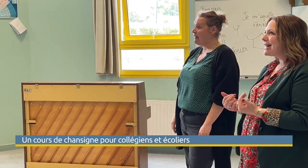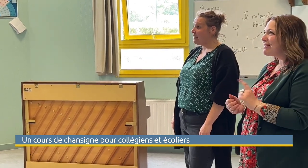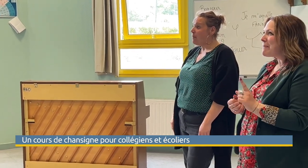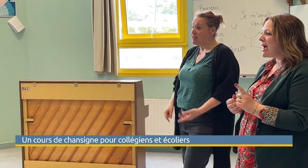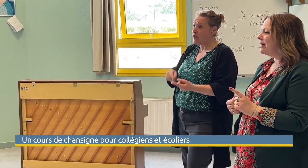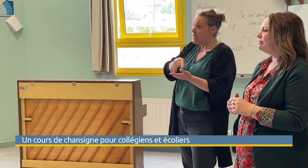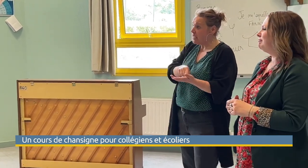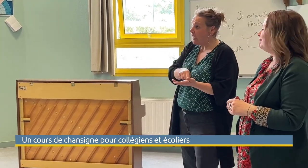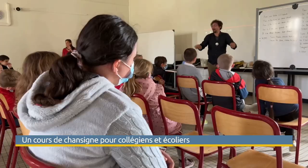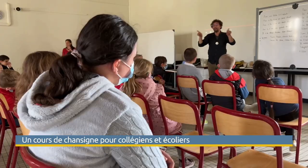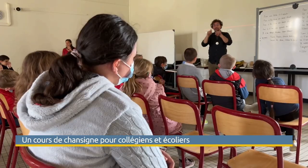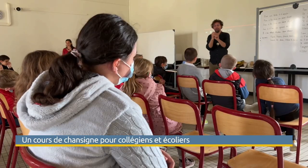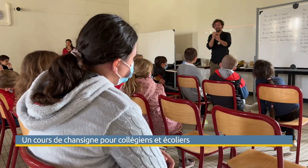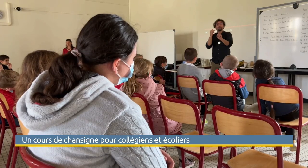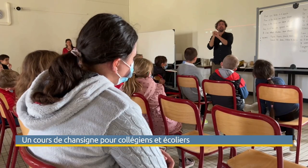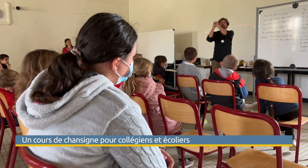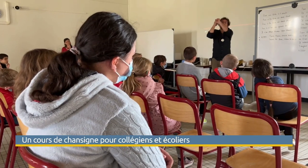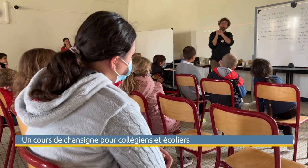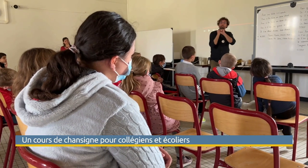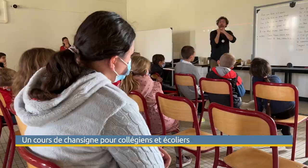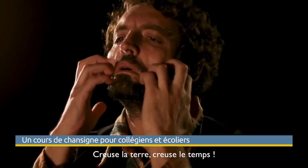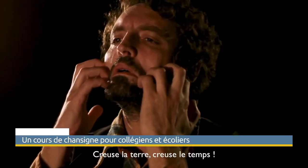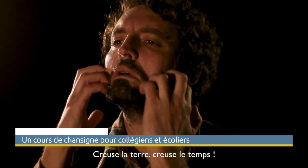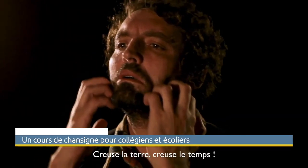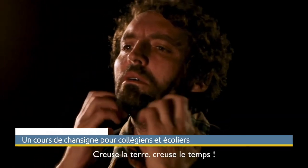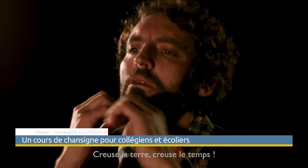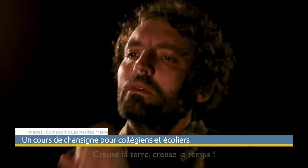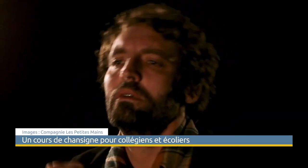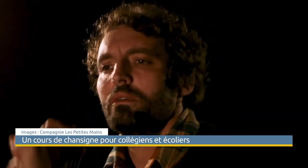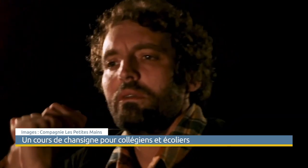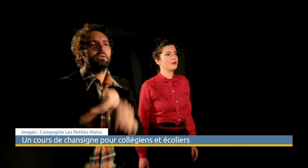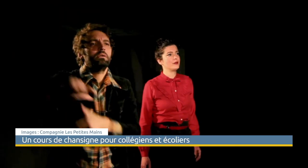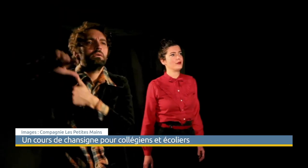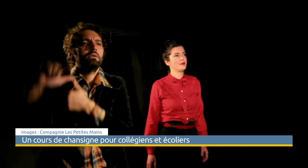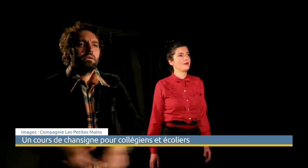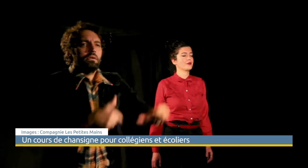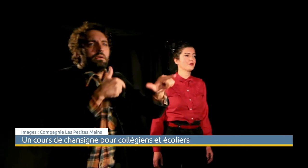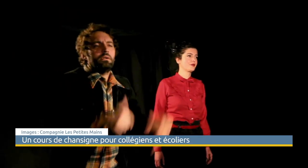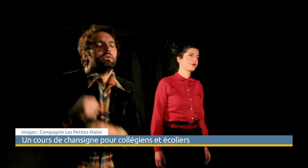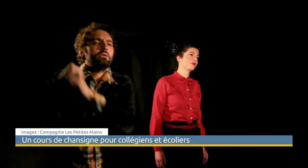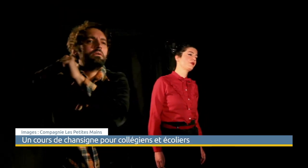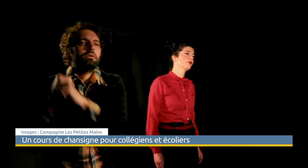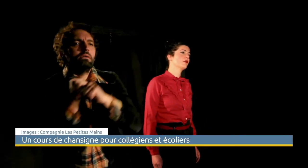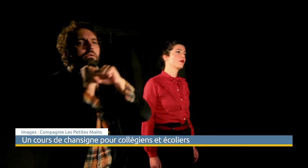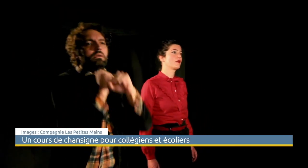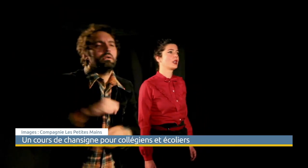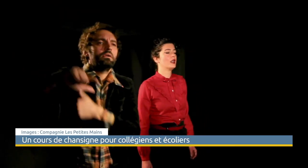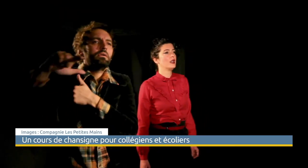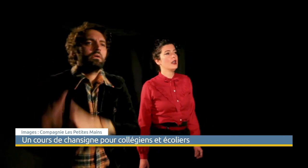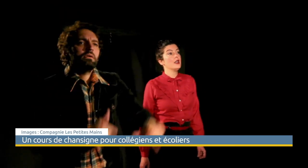Le concept est né aux États-Unis. Igor et Marie de la compagnie Les Petites Mains ont déjà repris plusieurs chansons. Brassens, Ashkal